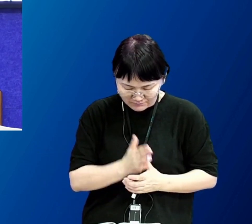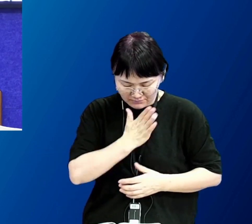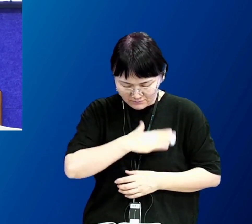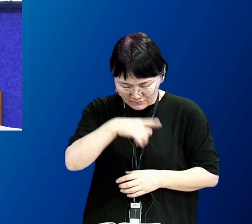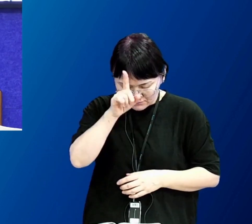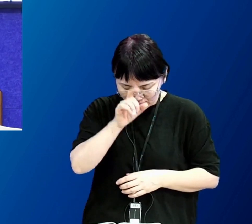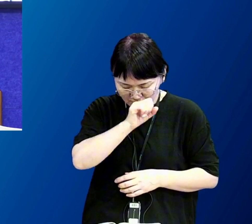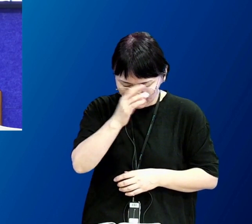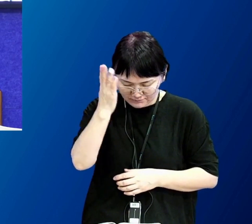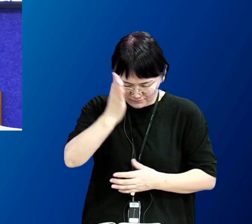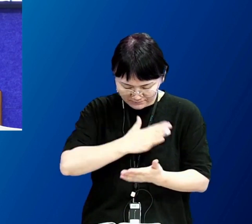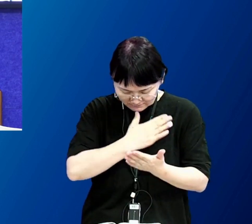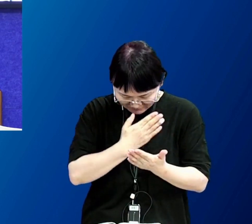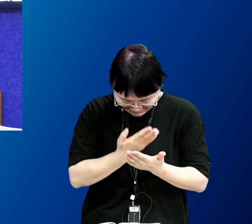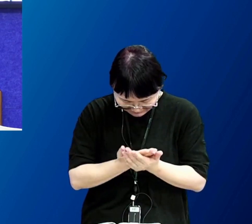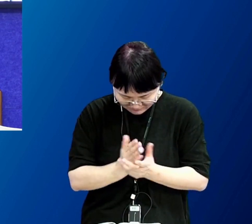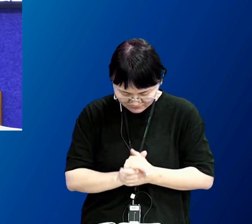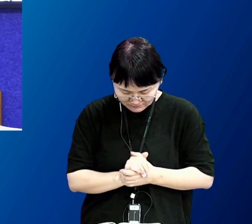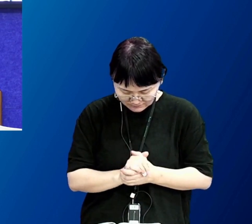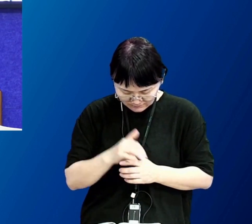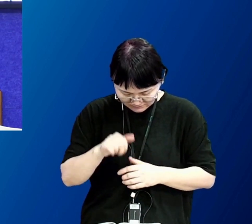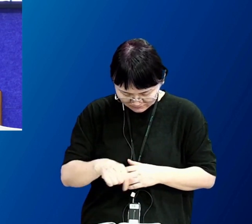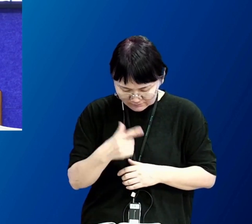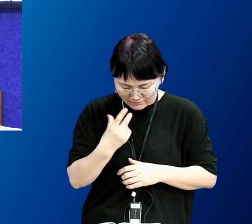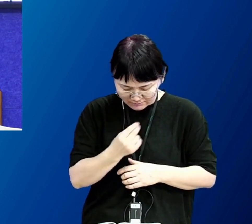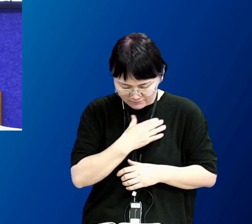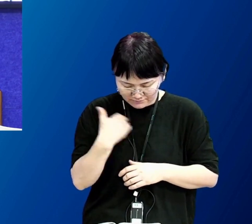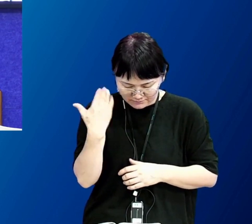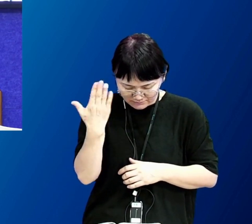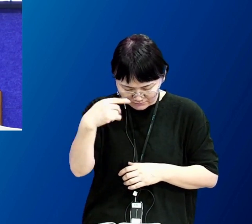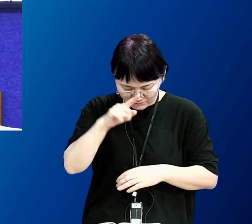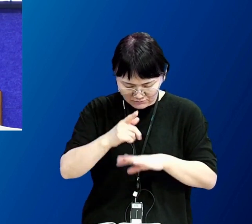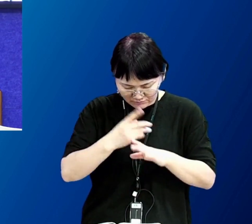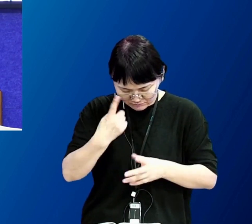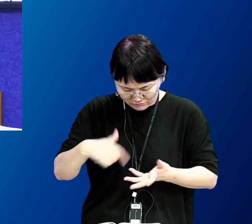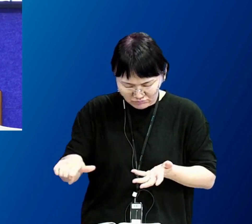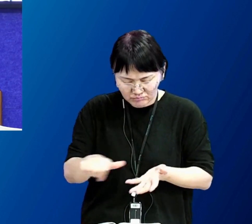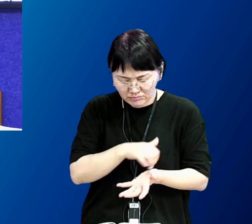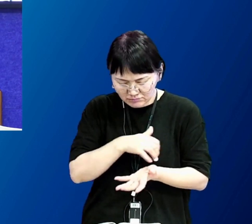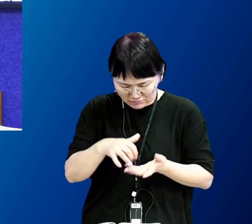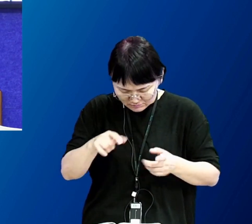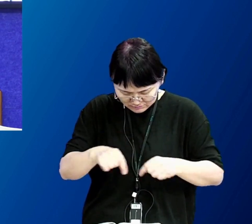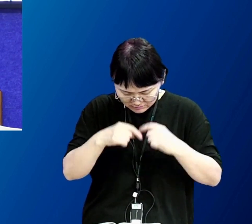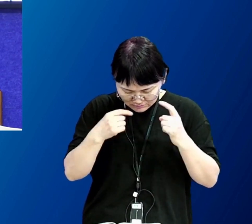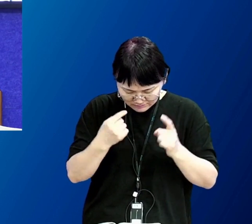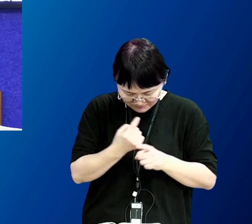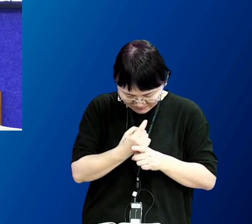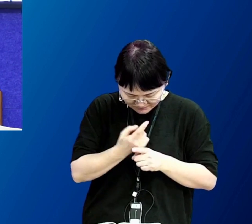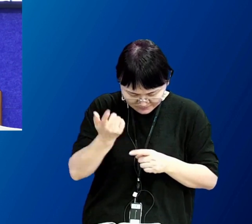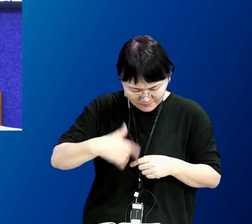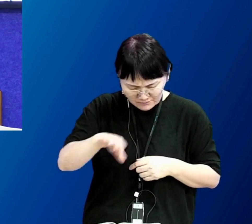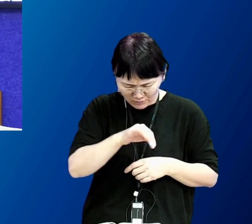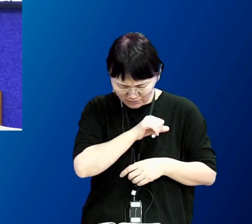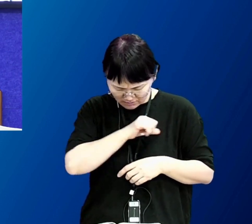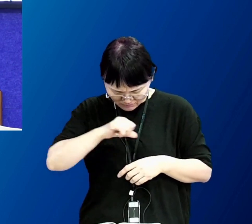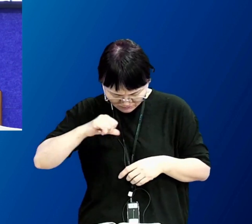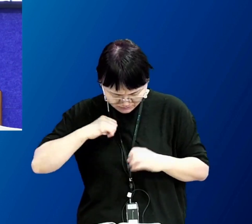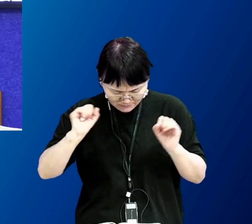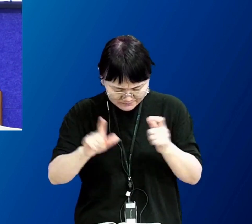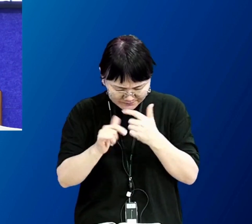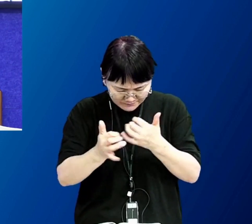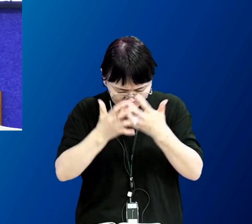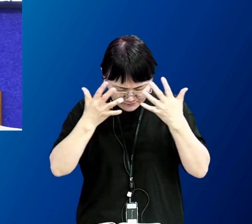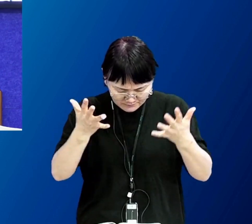Хайрын бурхаа бүтэндээ баярлаа. Үнэхээр эзэн таны өмнө бохор байсан бидний эзэн та өөрийнхөө тэр аав